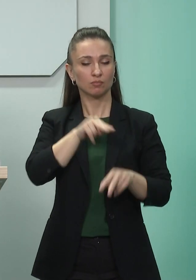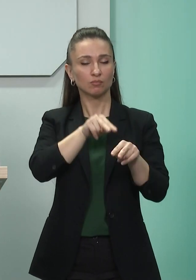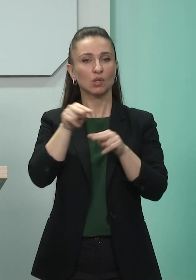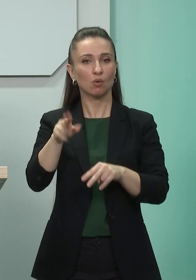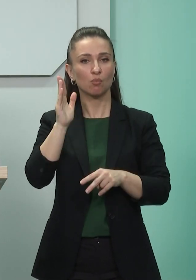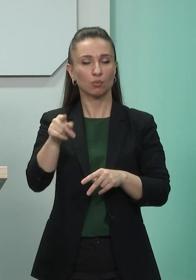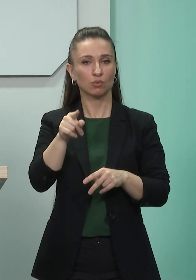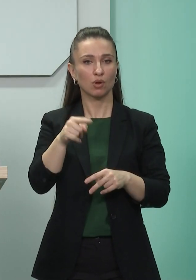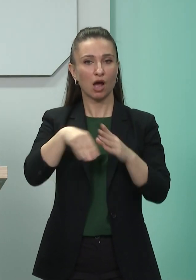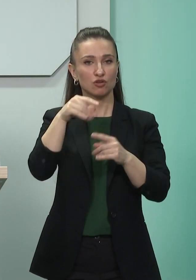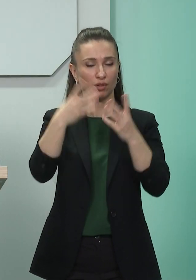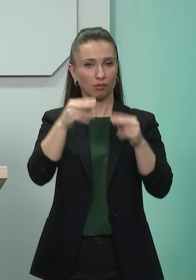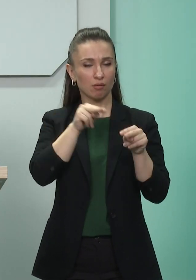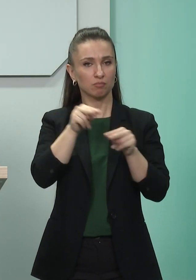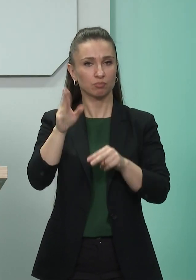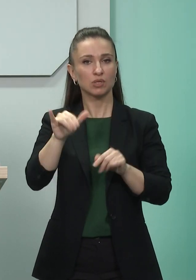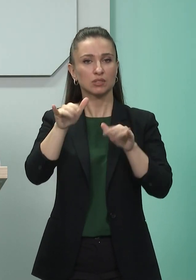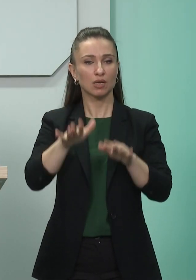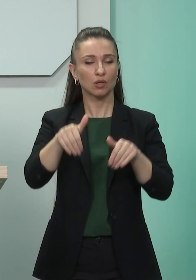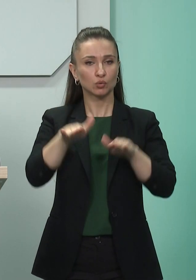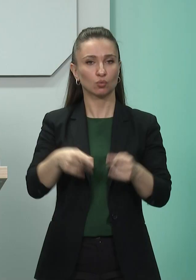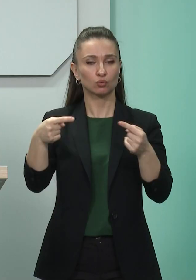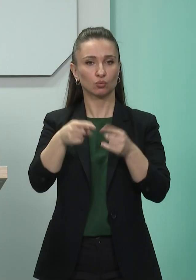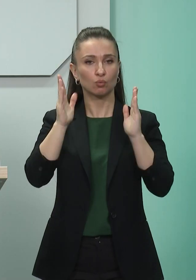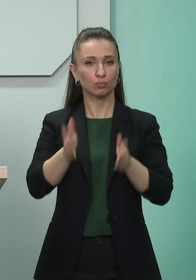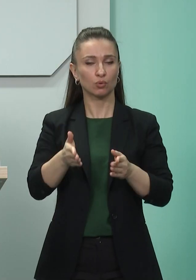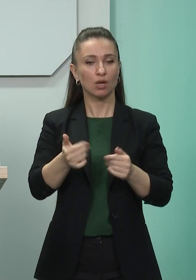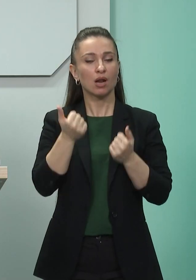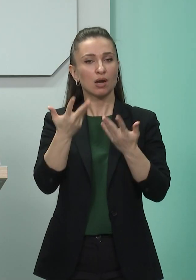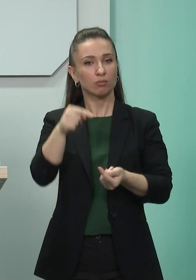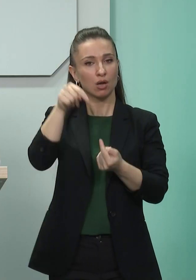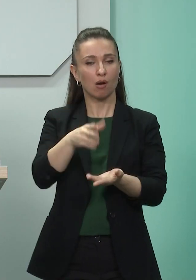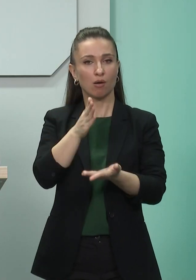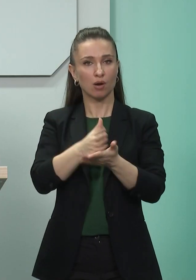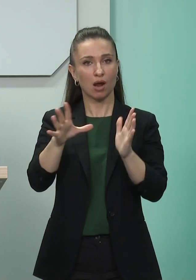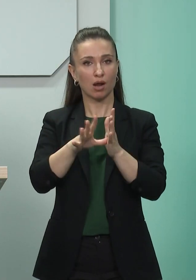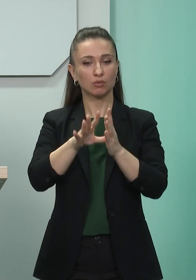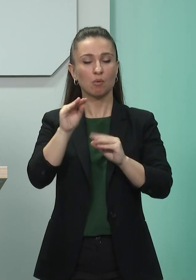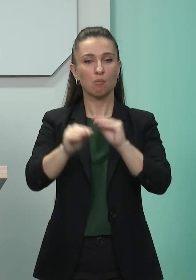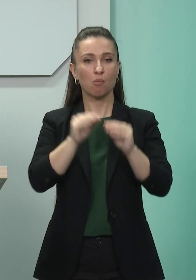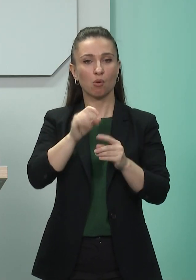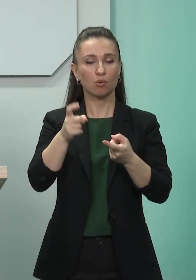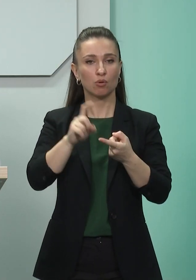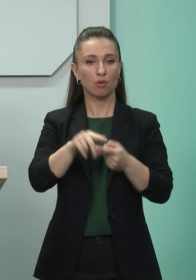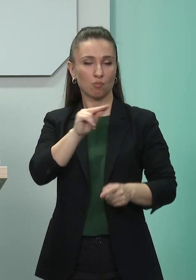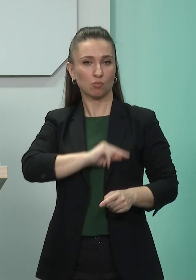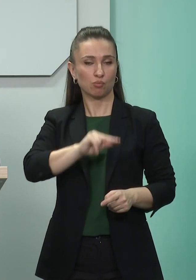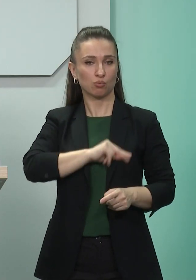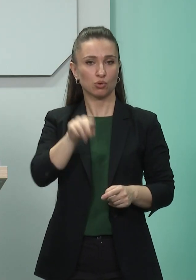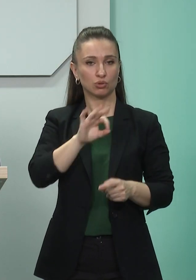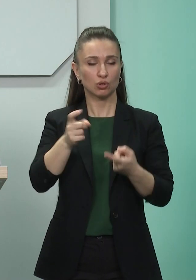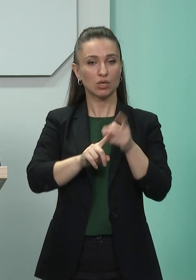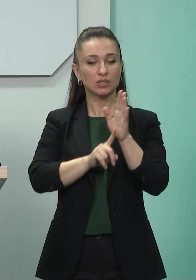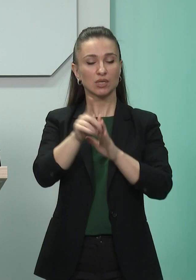დააკვირდებიან უშუალოდ კენჭისყრის დღეს, სადაც დაადგენენ, რამდენად შესაბამისობაში იქნება ელექტრონული მოწყობილობების